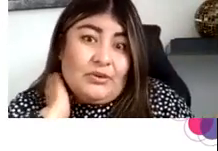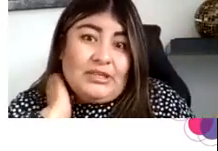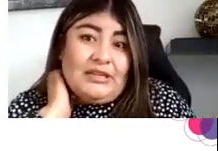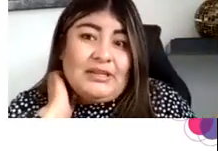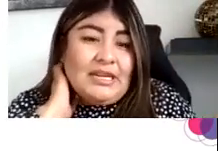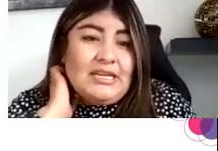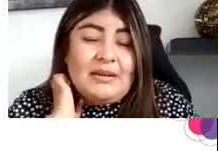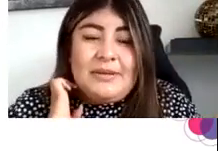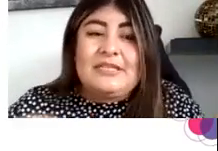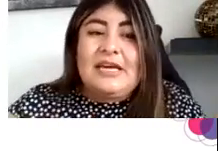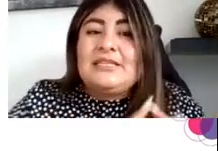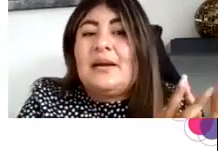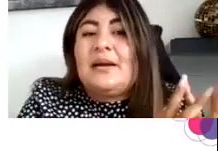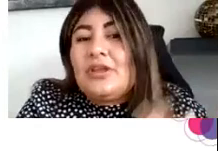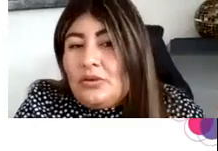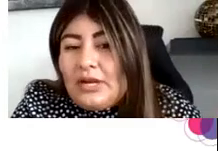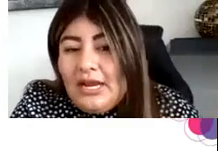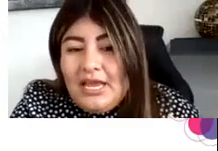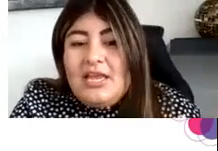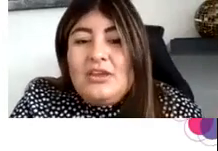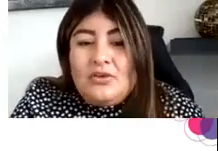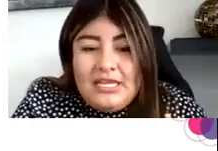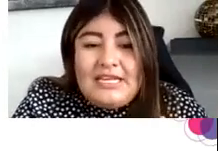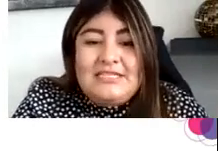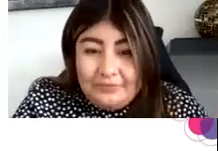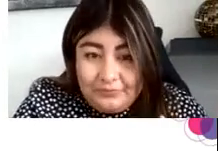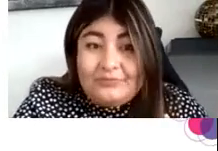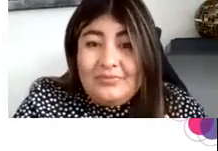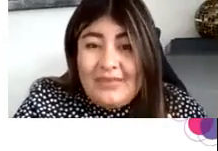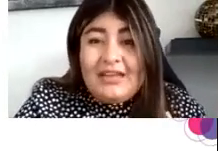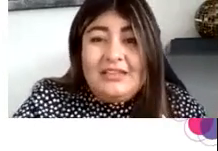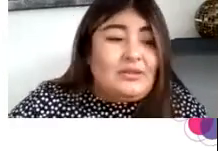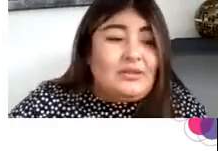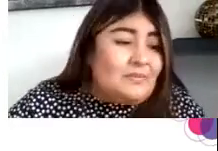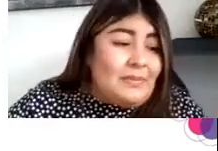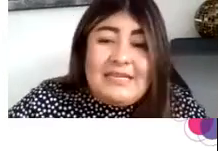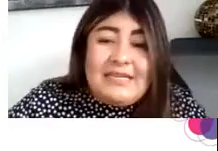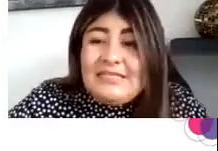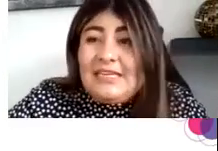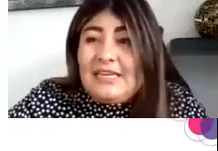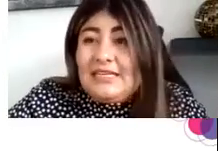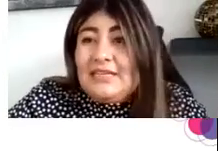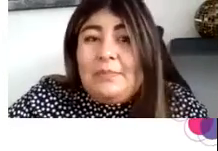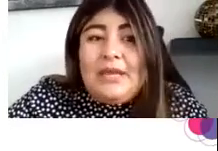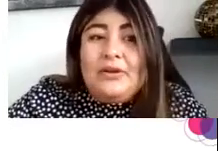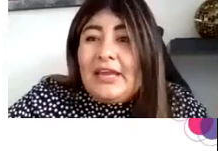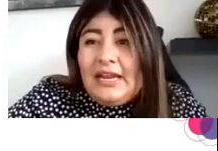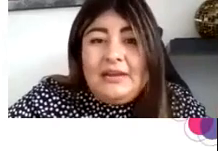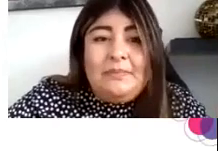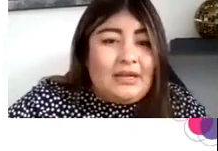en materia de discapacidad es el cambio de cultura y una de las actitudes más sencillas pero de gran impacto